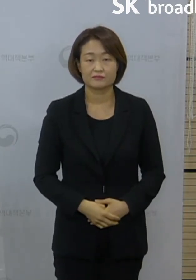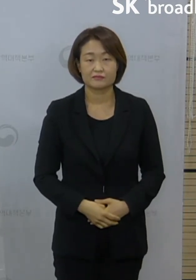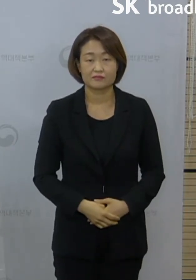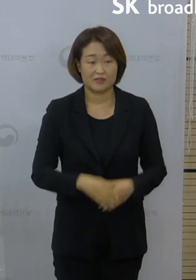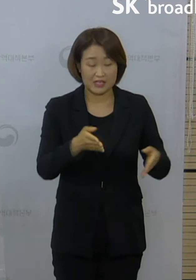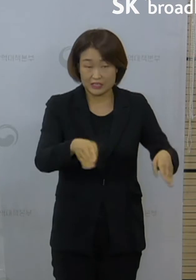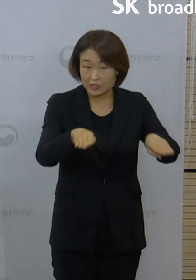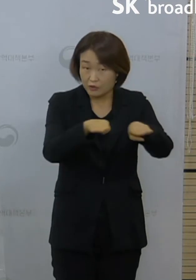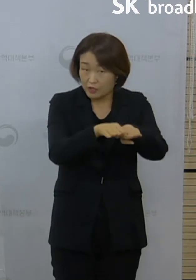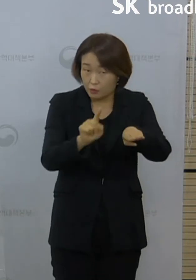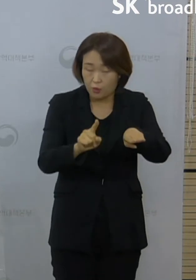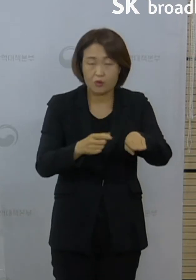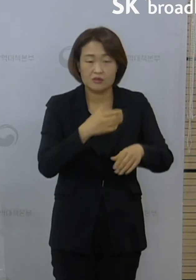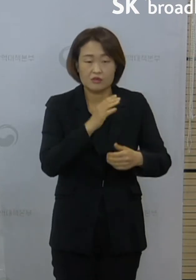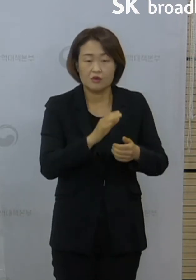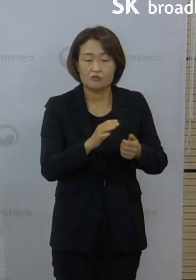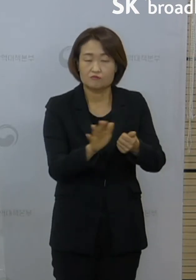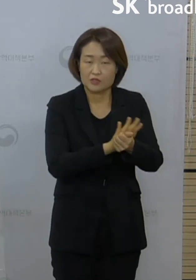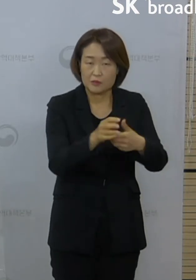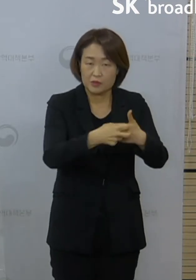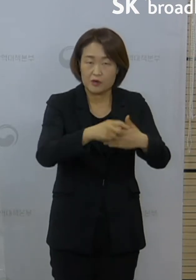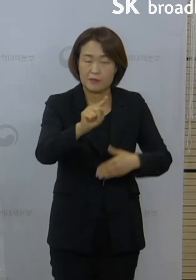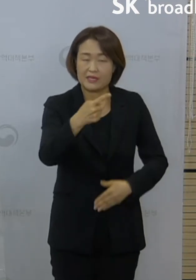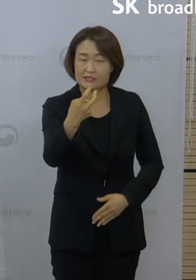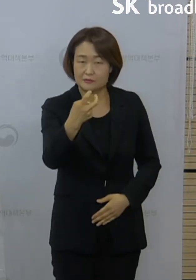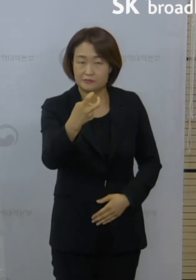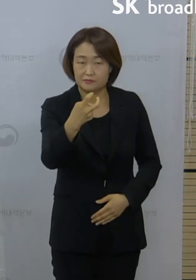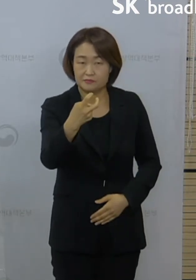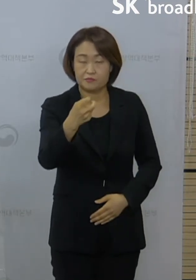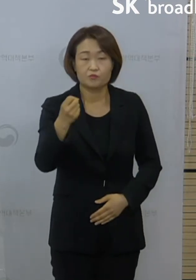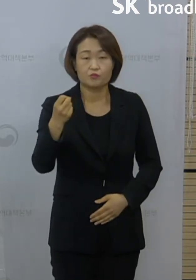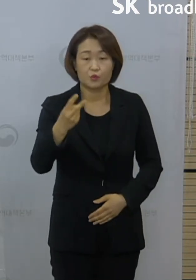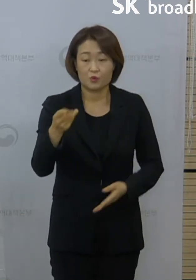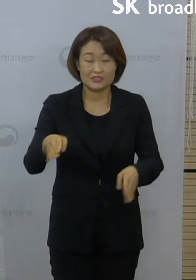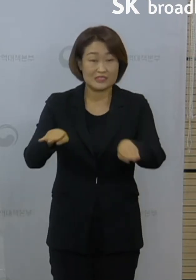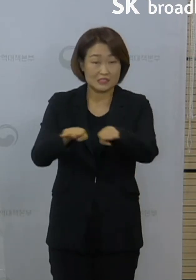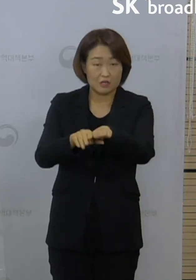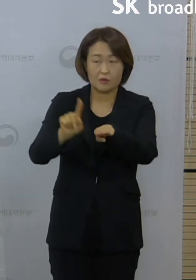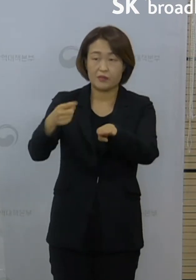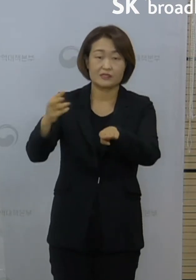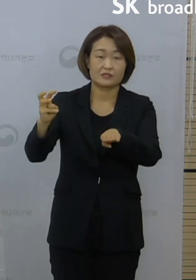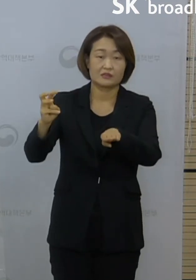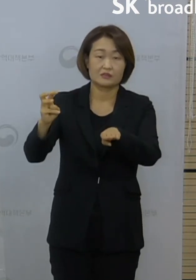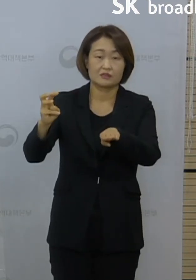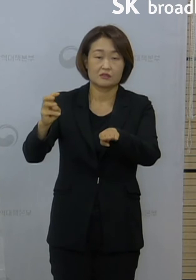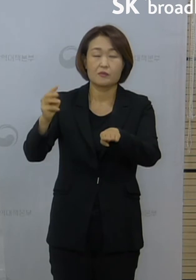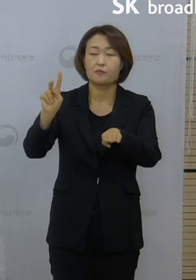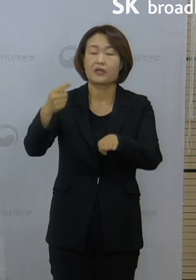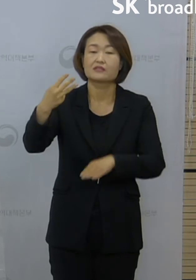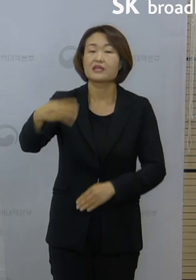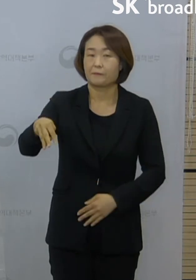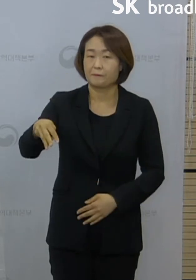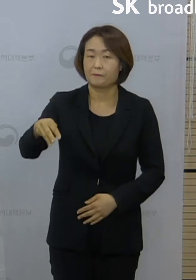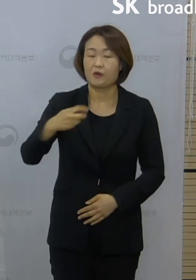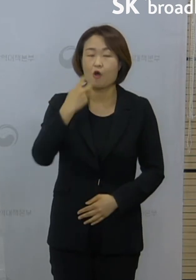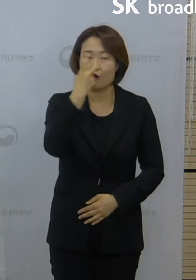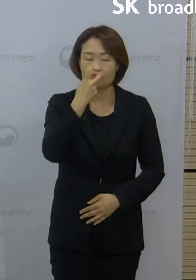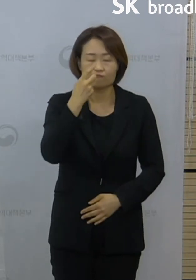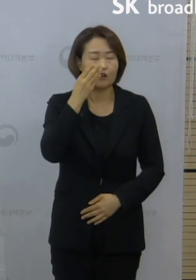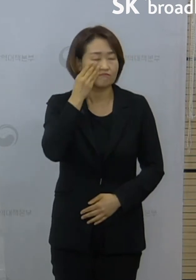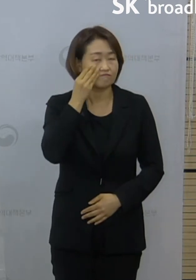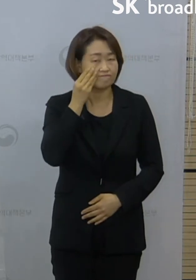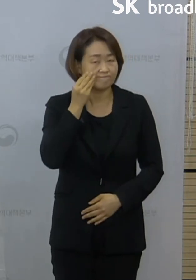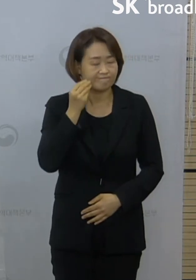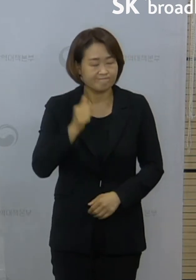기관별로 보면 유양 병은 120% 그리고 유양 시설은 130 130% 로 검사가 원활하게 진행